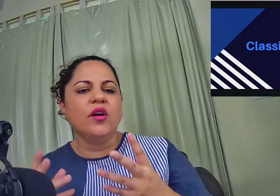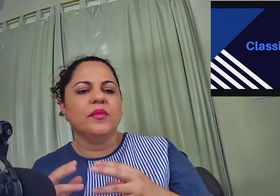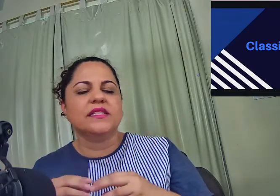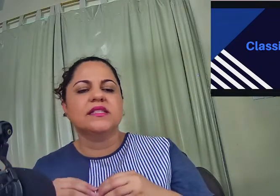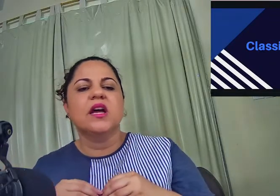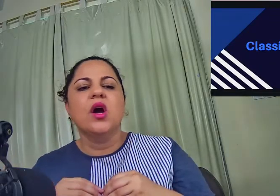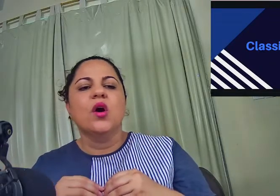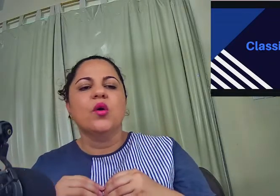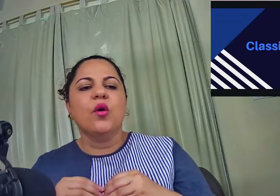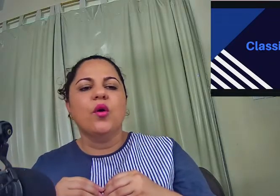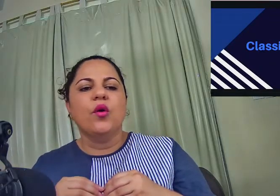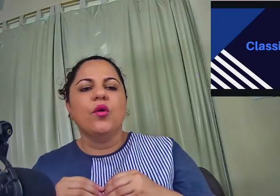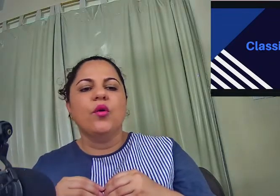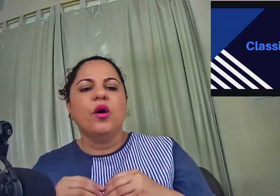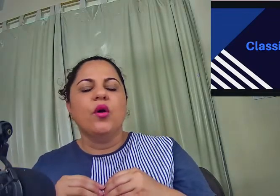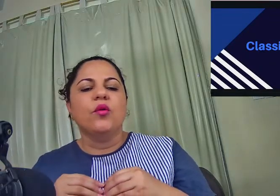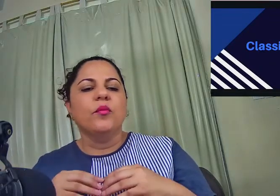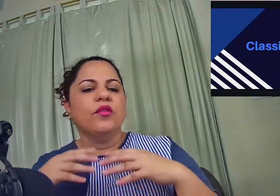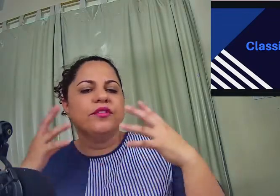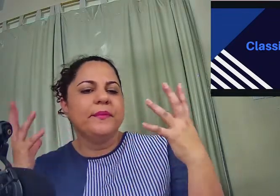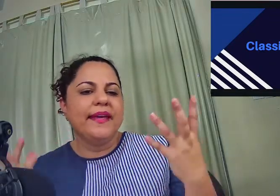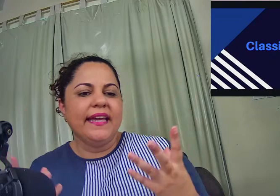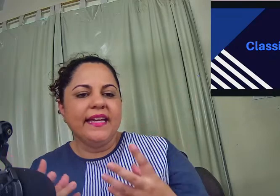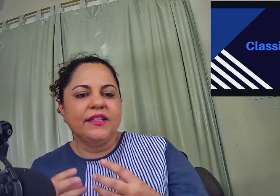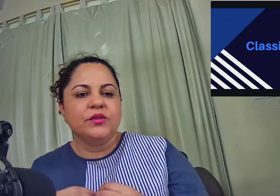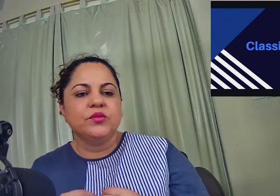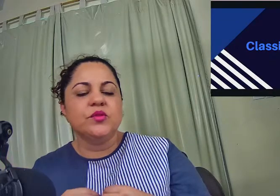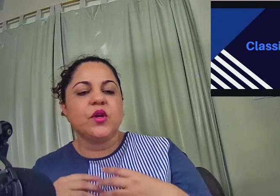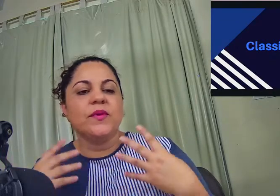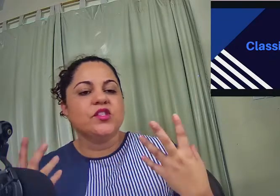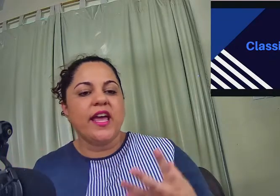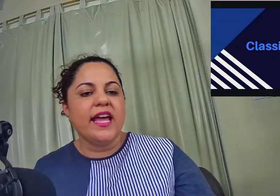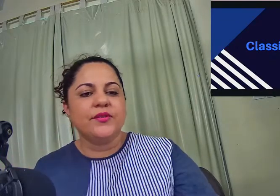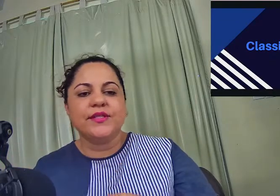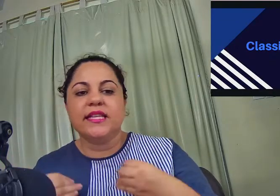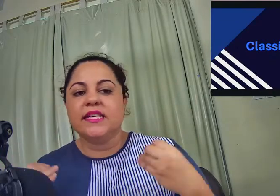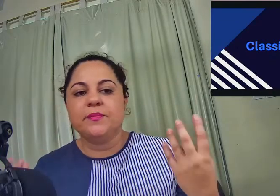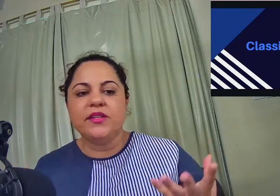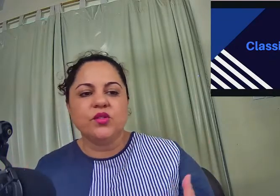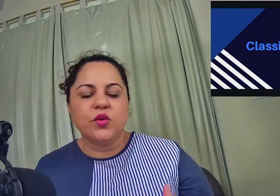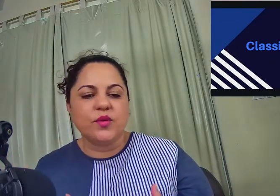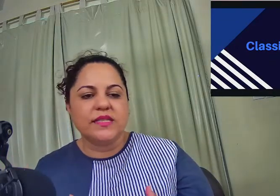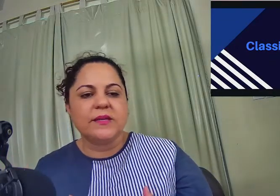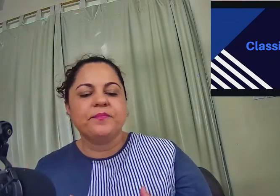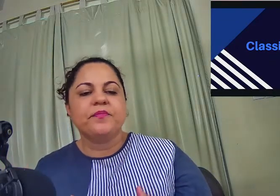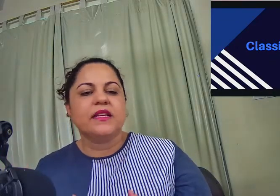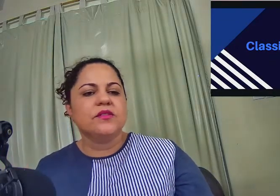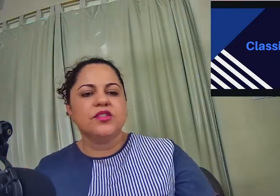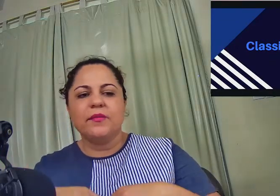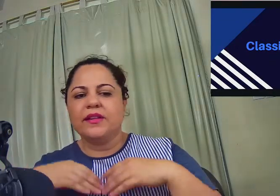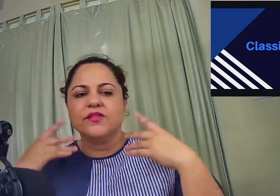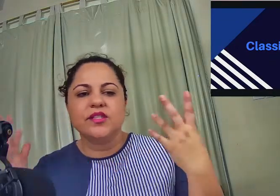formas, com o movimento dos objetos e das pessoas. São chamados de